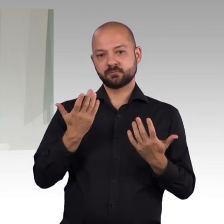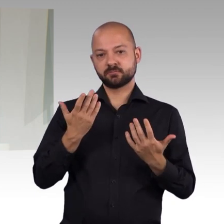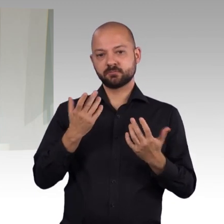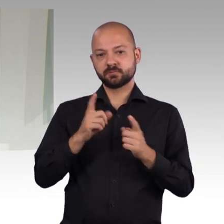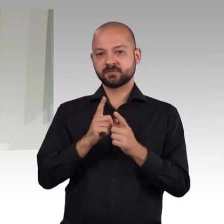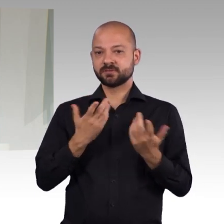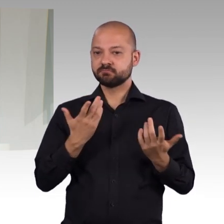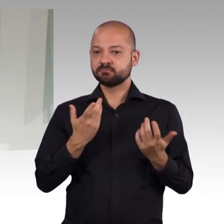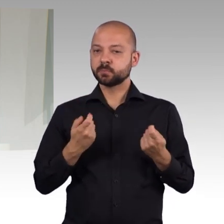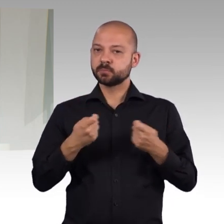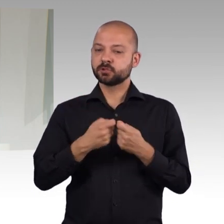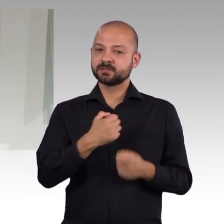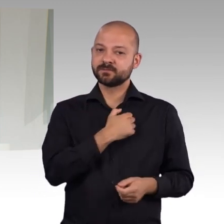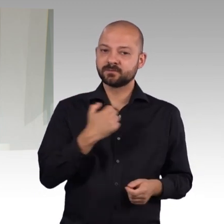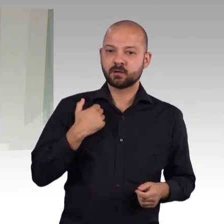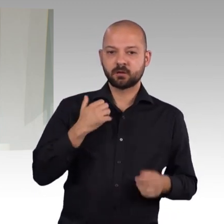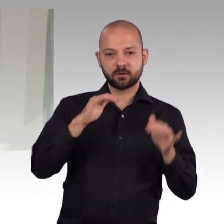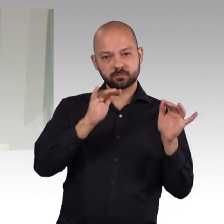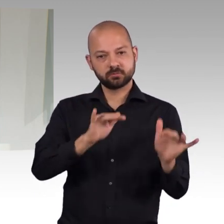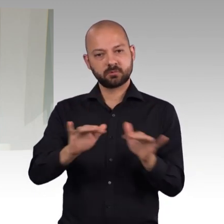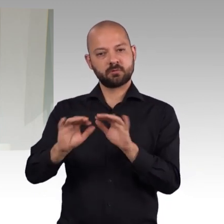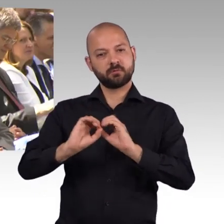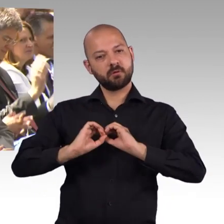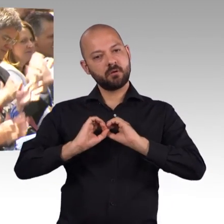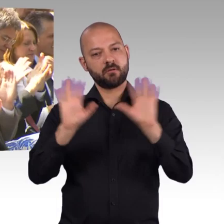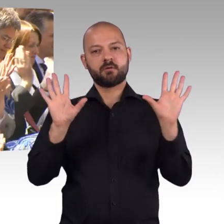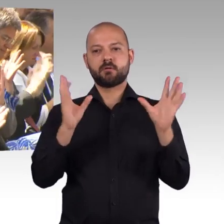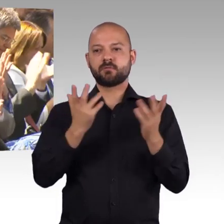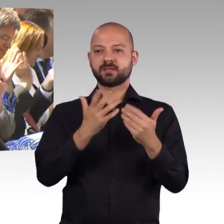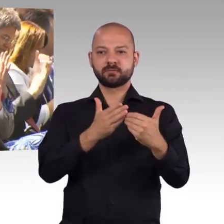Das muss ich erst mal einer nachmachen. Frau von der Leyen, wir können Ihnen dankbar sein.